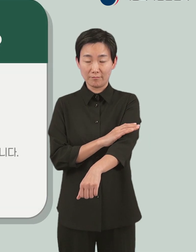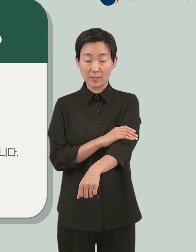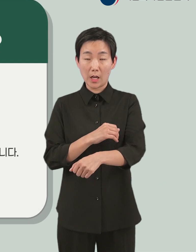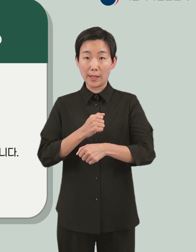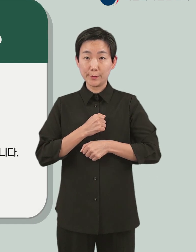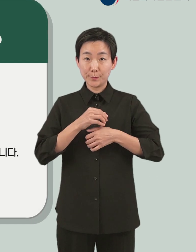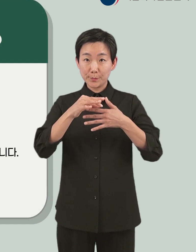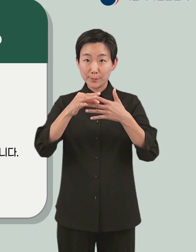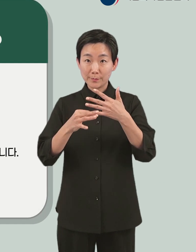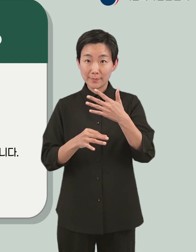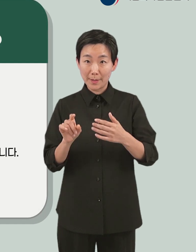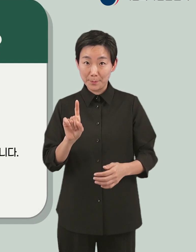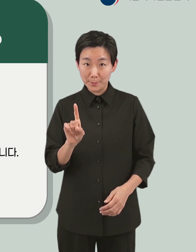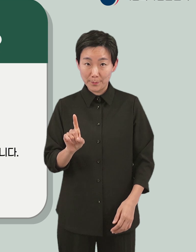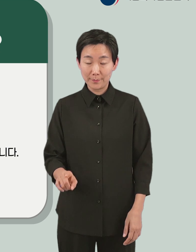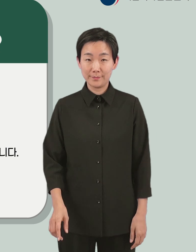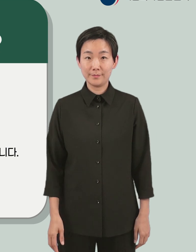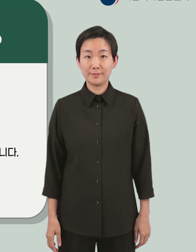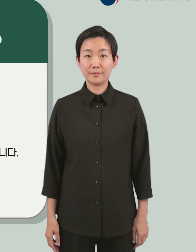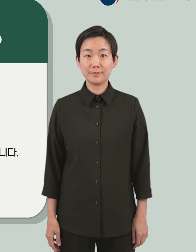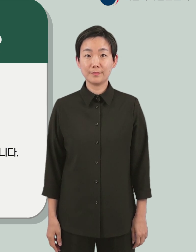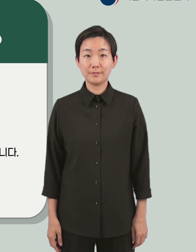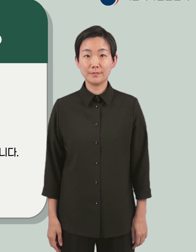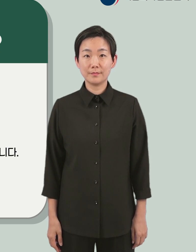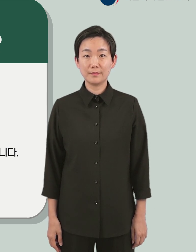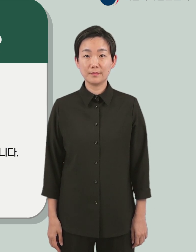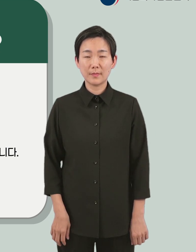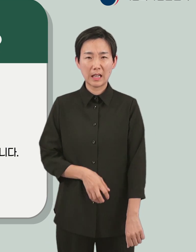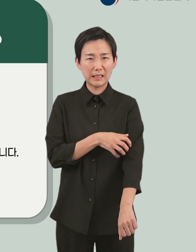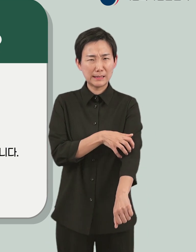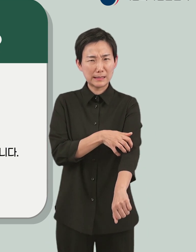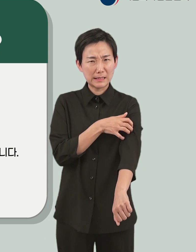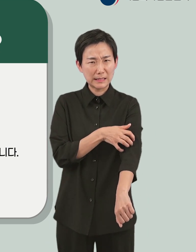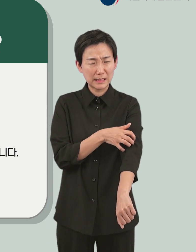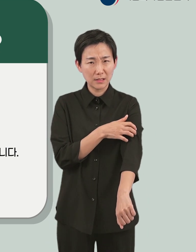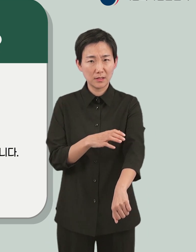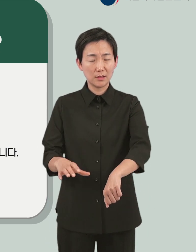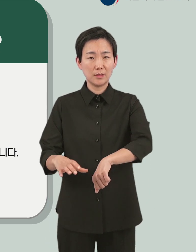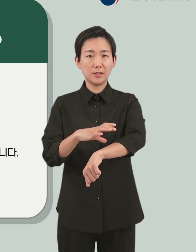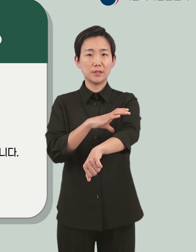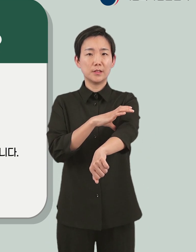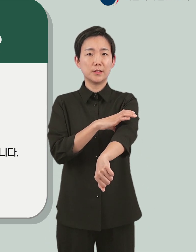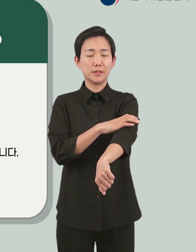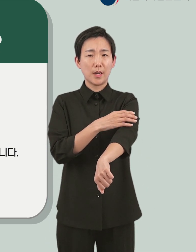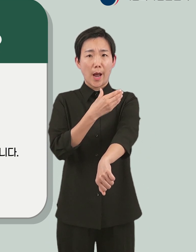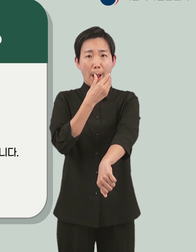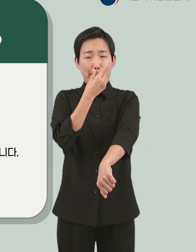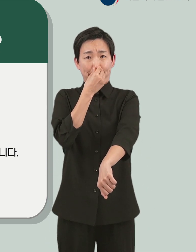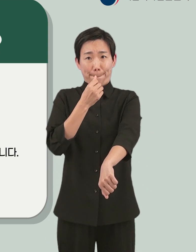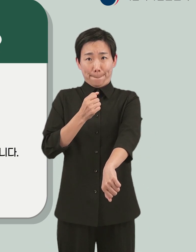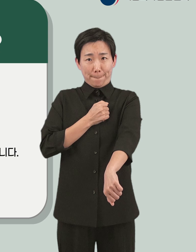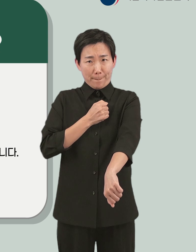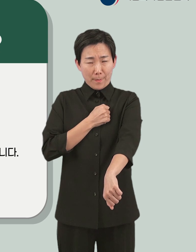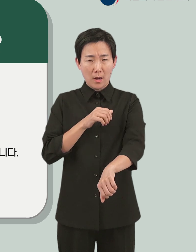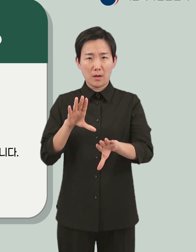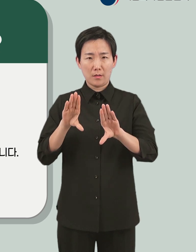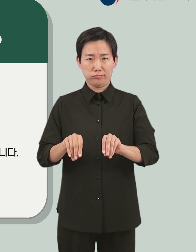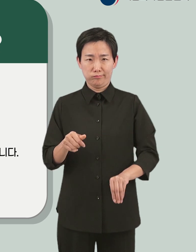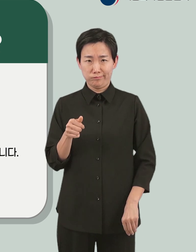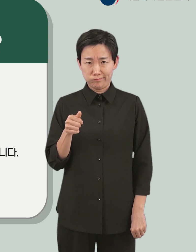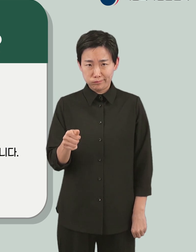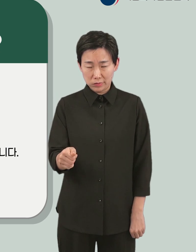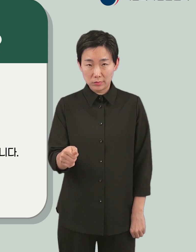이 의료기기의 사용 시 주의사항은 무엇입니까? 피부에 염증이나 불편감이 있으면 사용을 중단하고